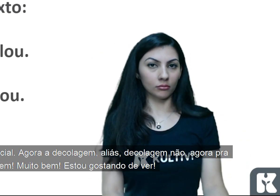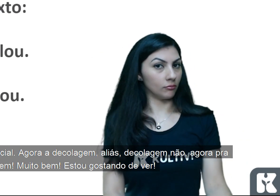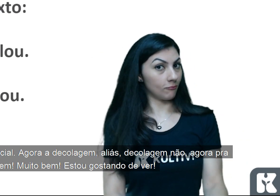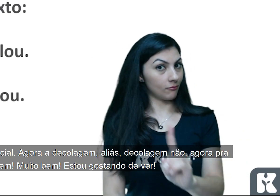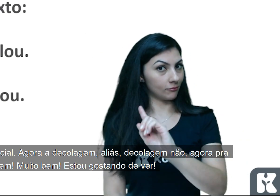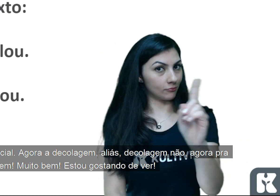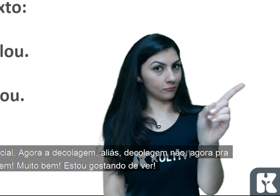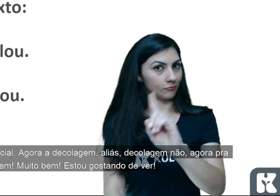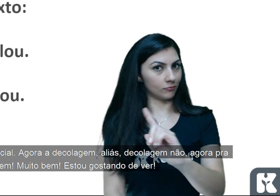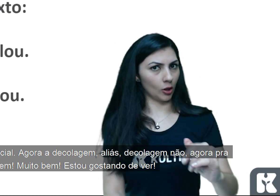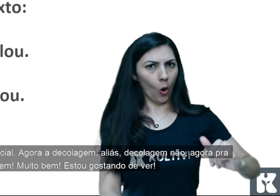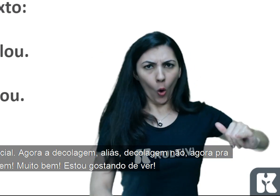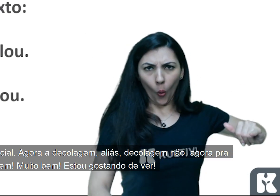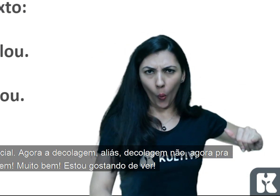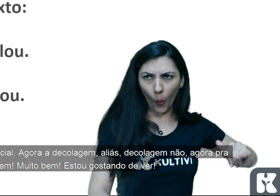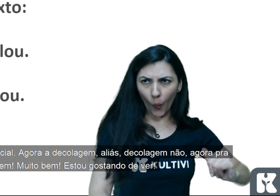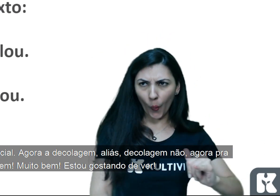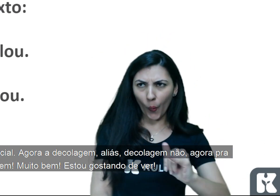Hum.